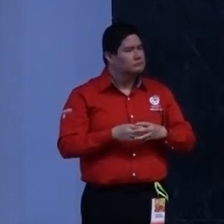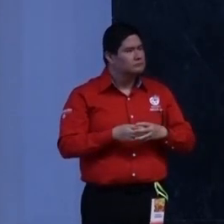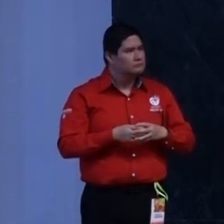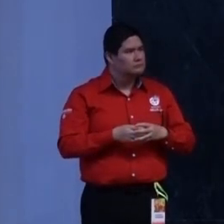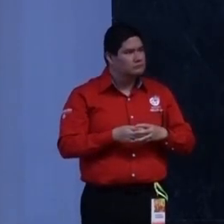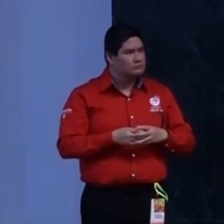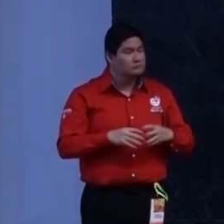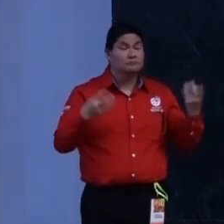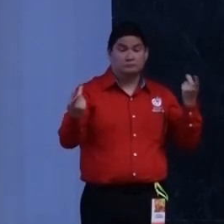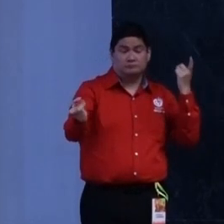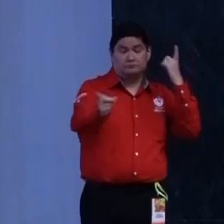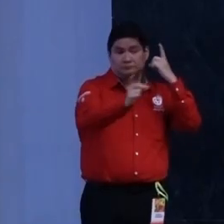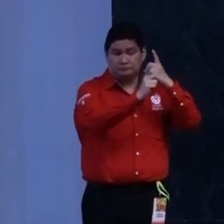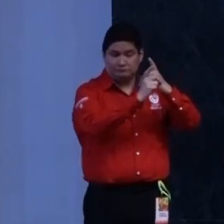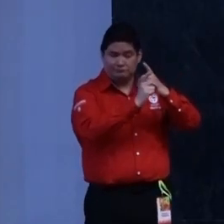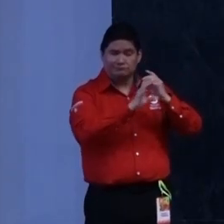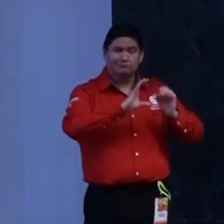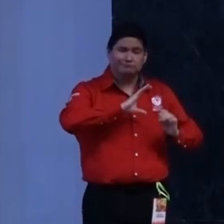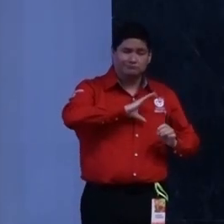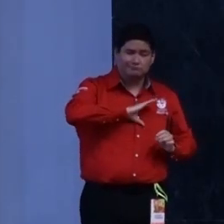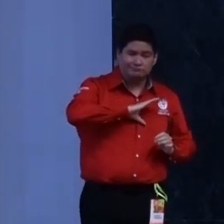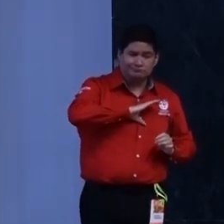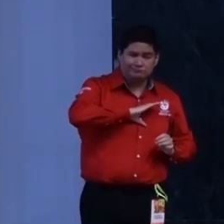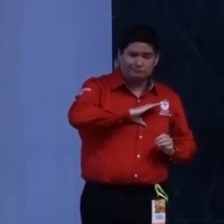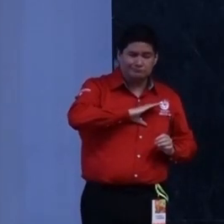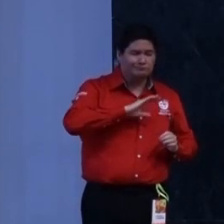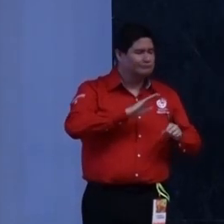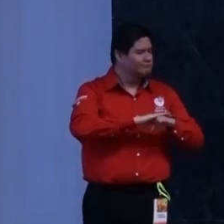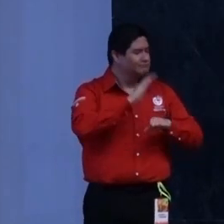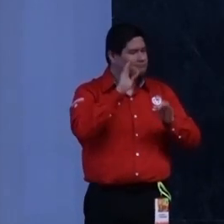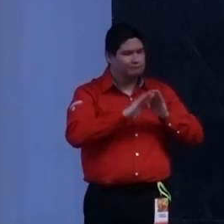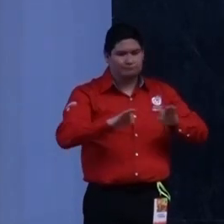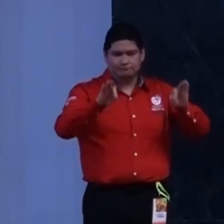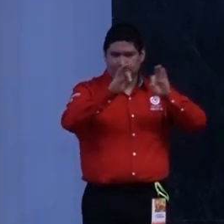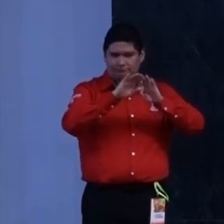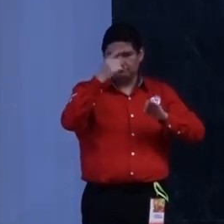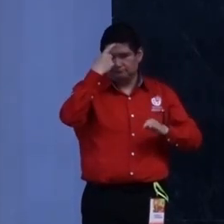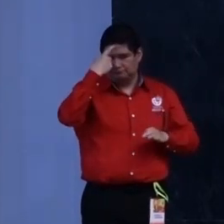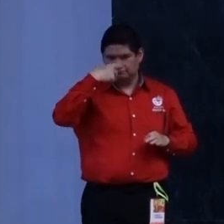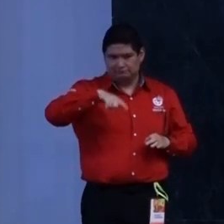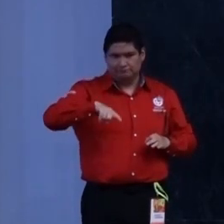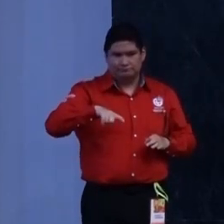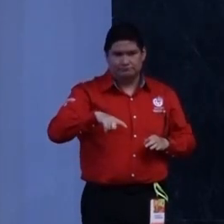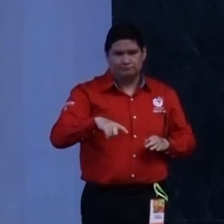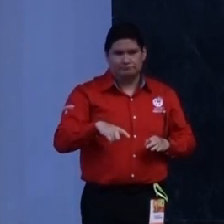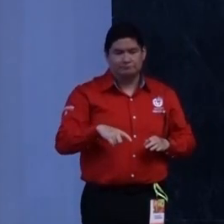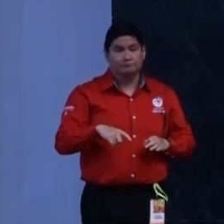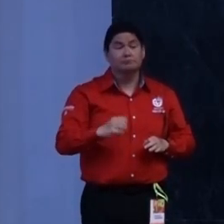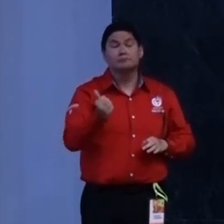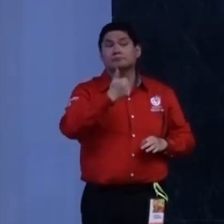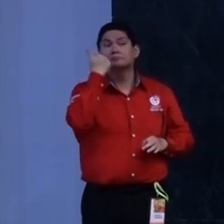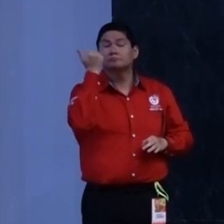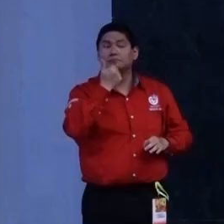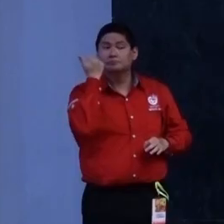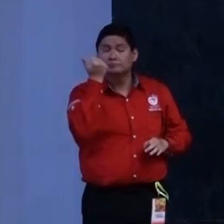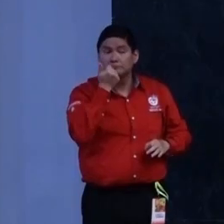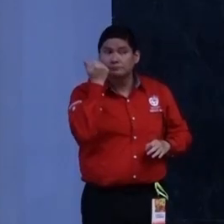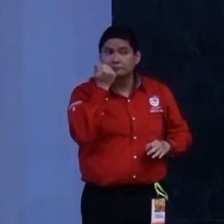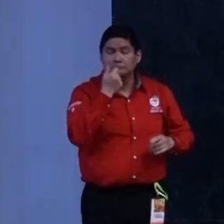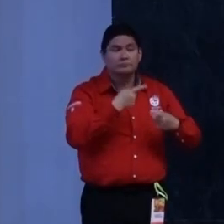afectivo perfecto. El cariño es lo principal para tratar a un alumno